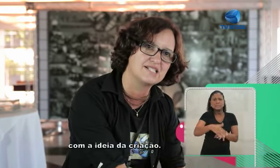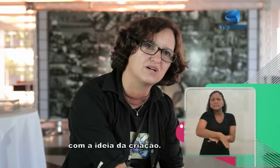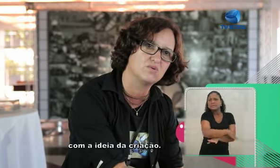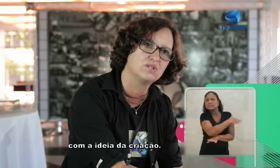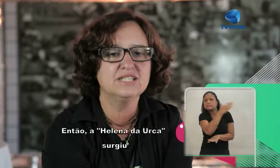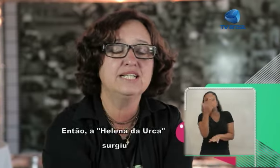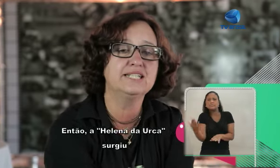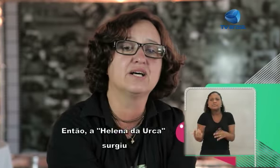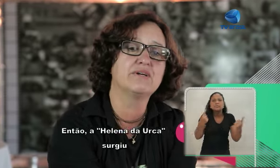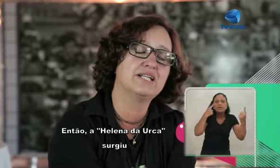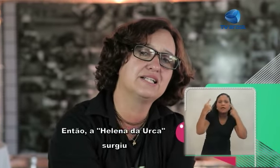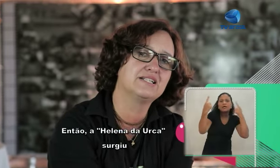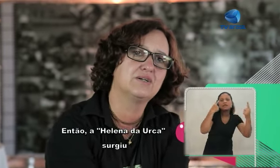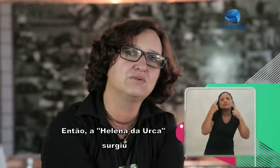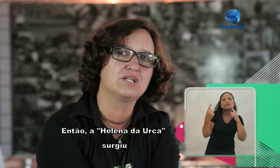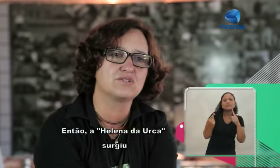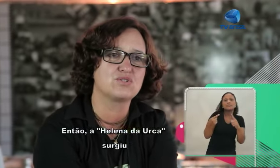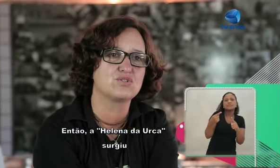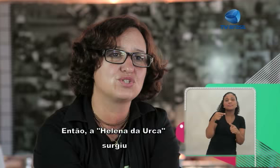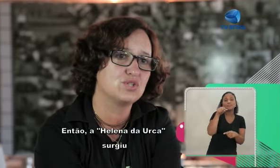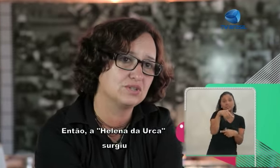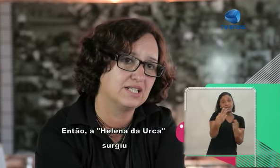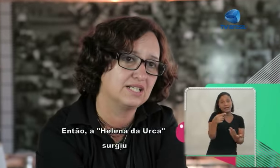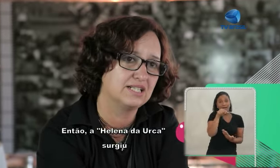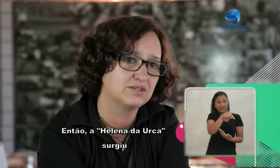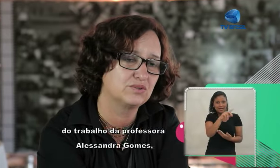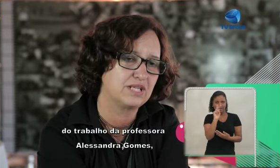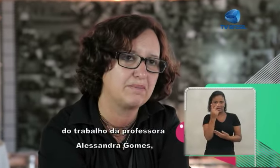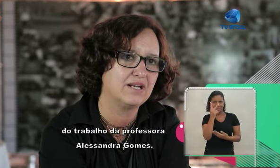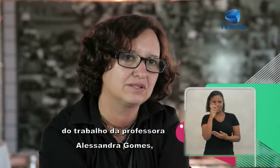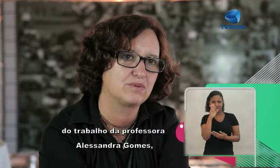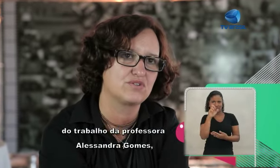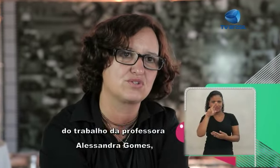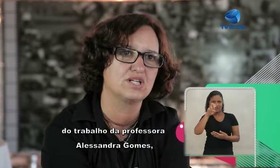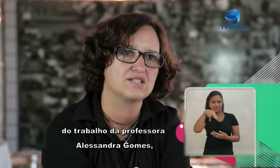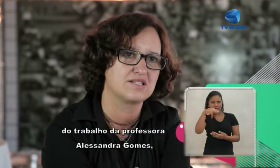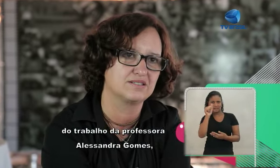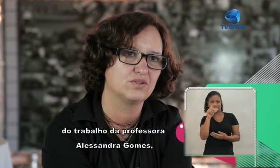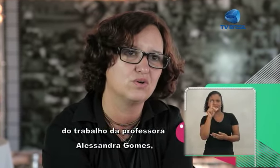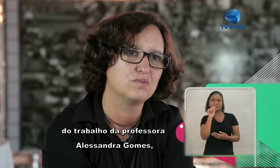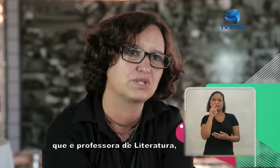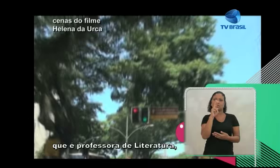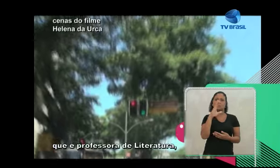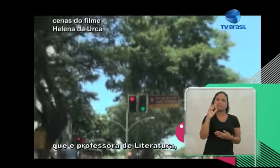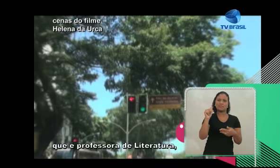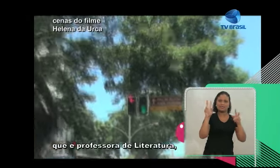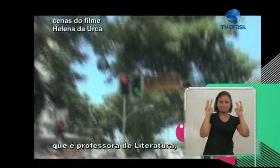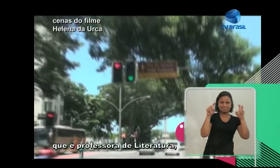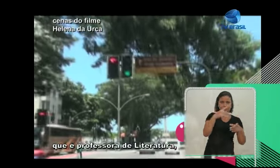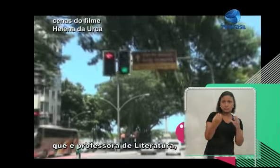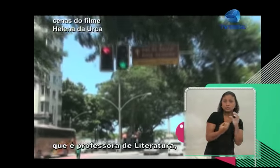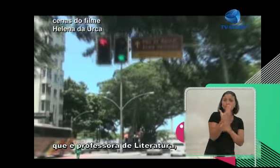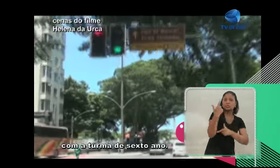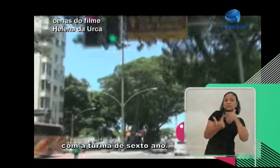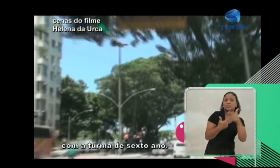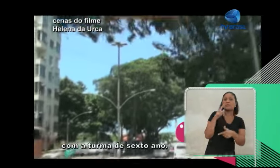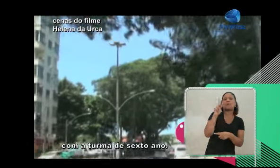criação. Então, a Helena da Urca surgiu do trabalho da professora Alessandra Gomes, que é professora de literatura, com a turma de